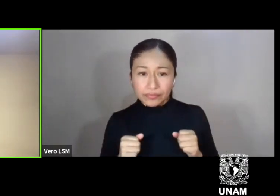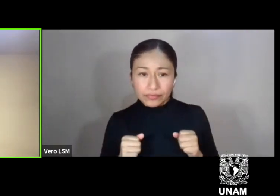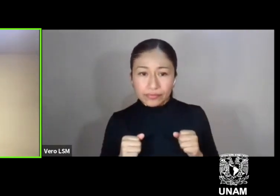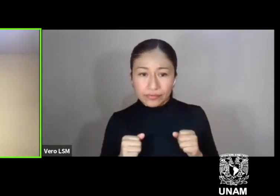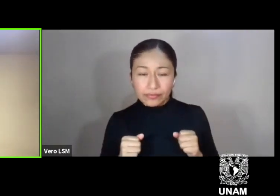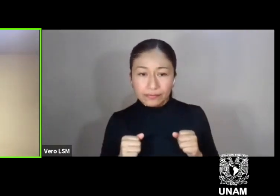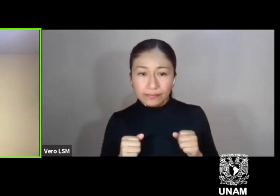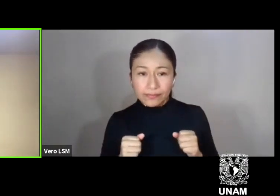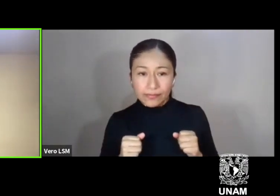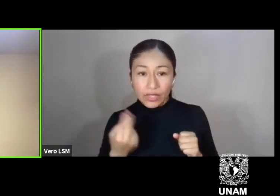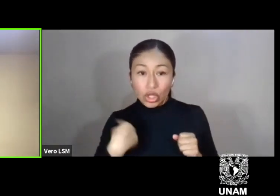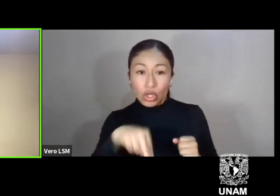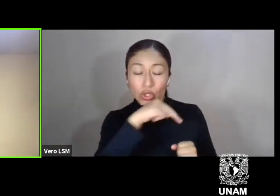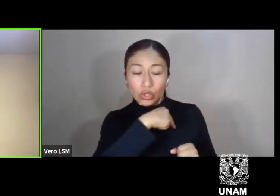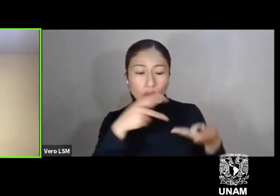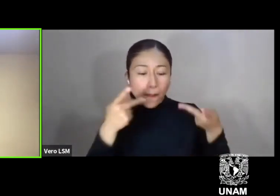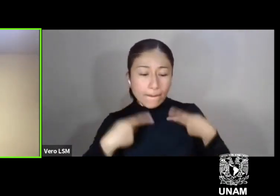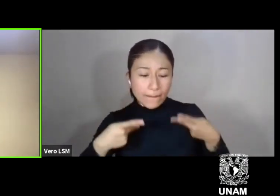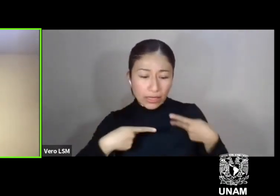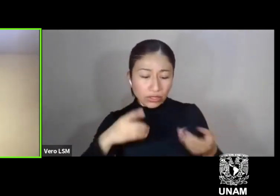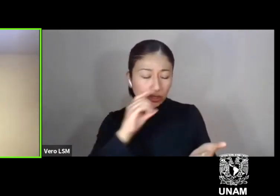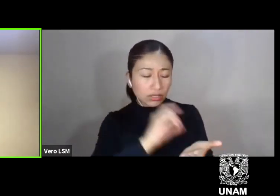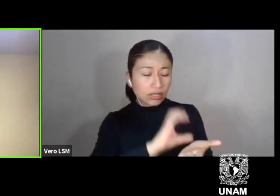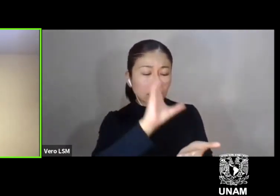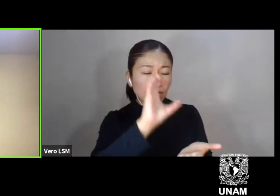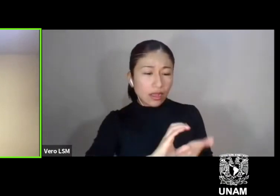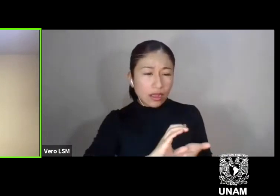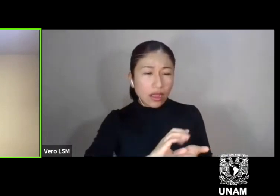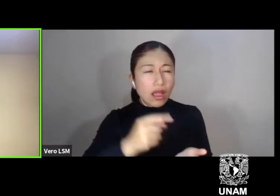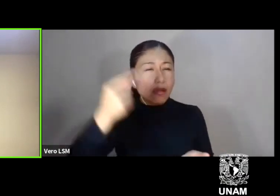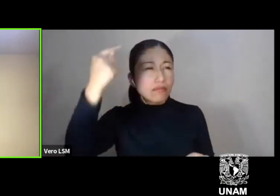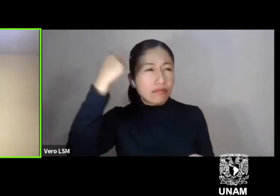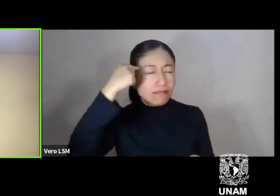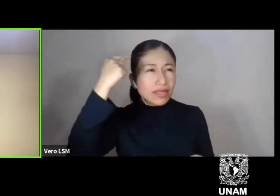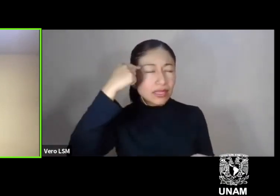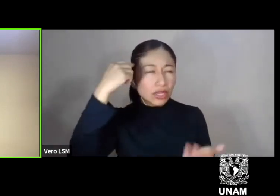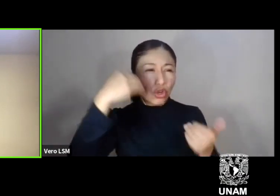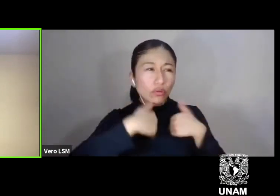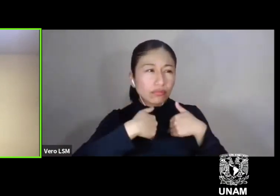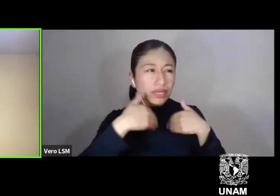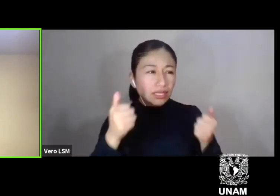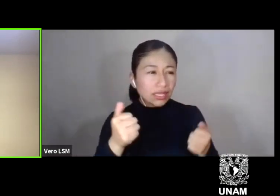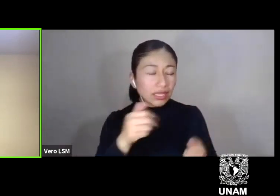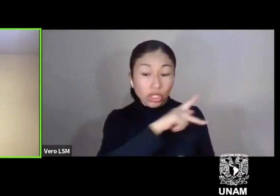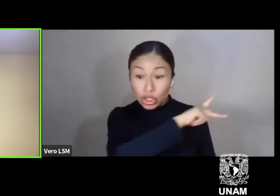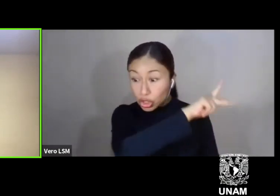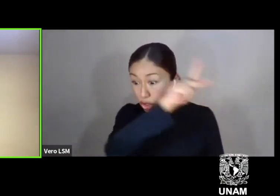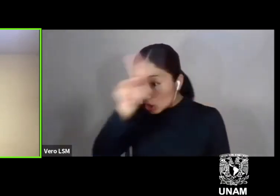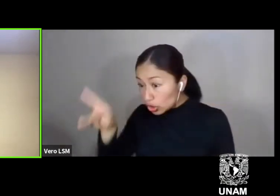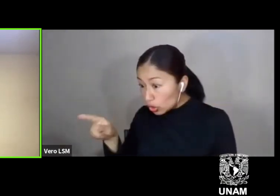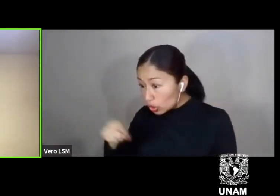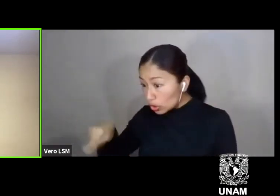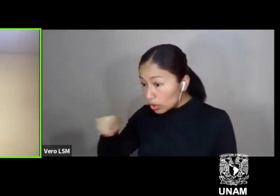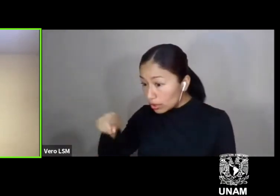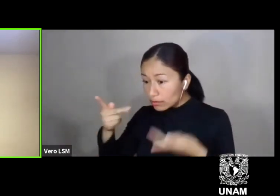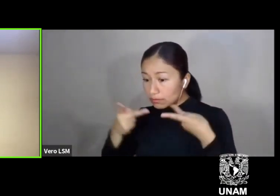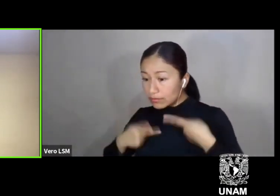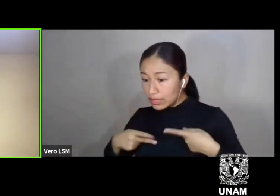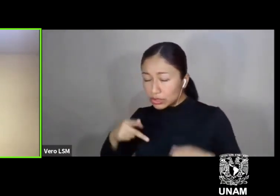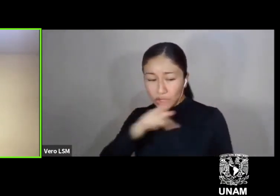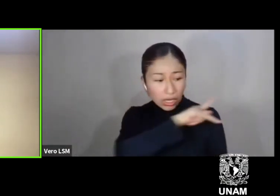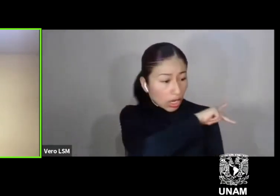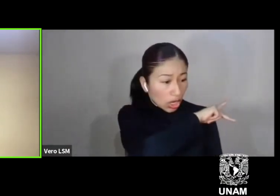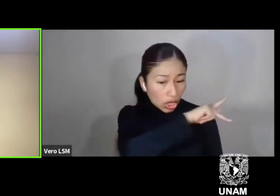que nos hagamos consciente de que la discapacidad es algo que pertenece al